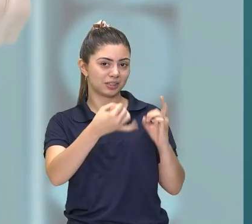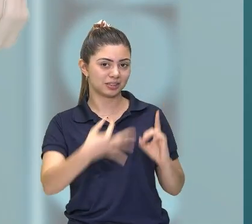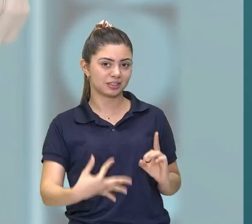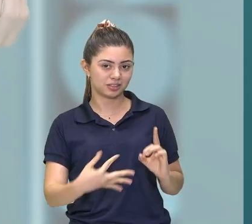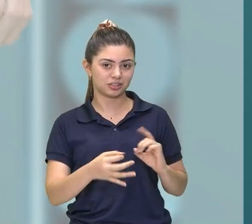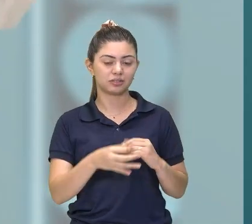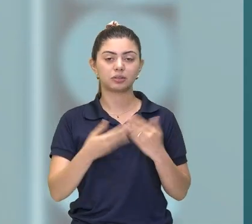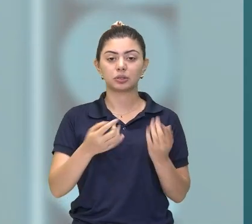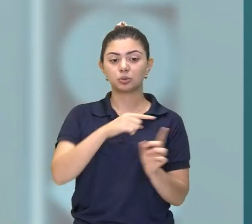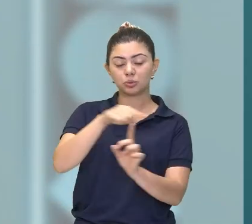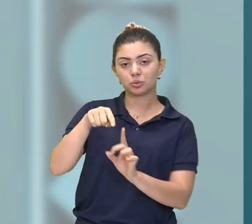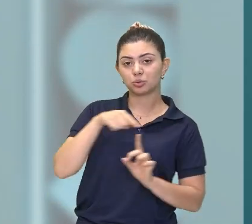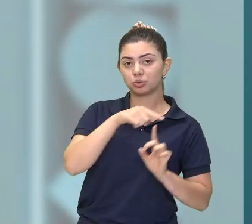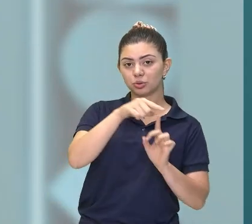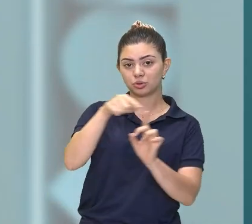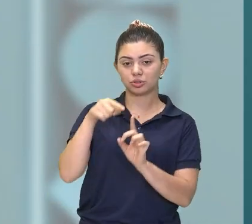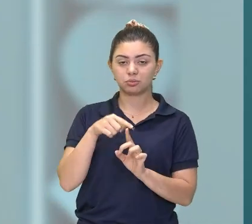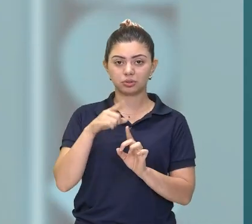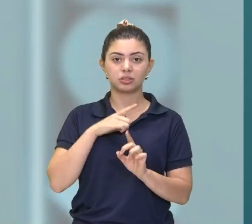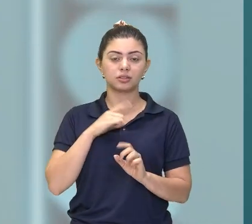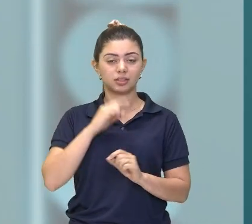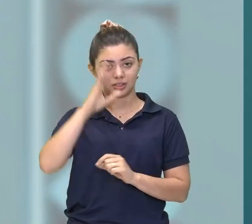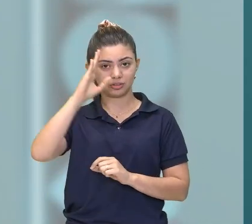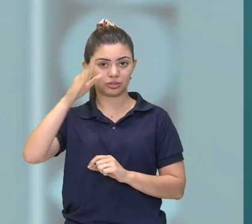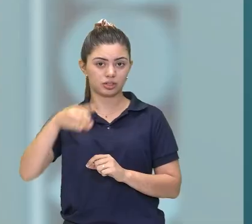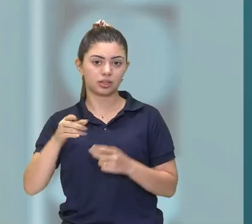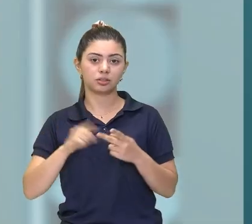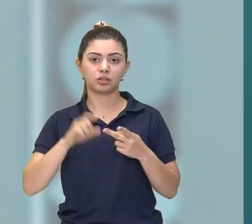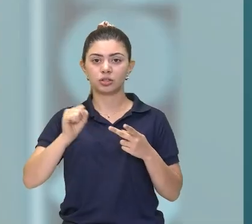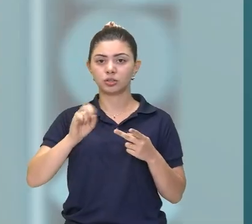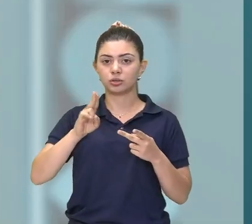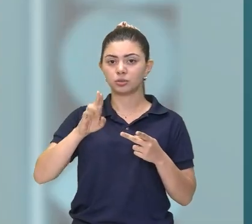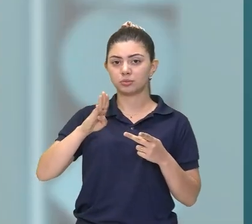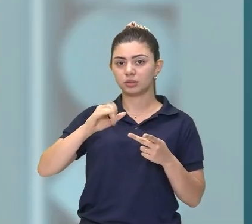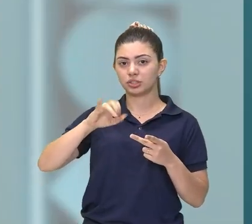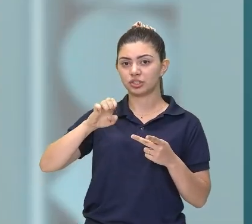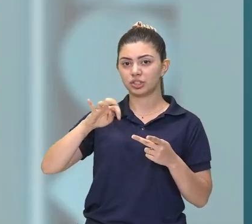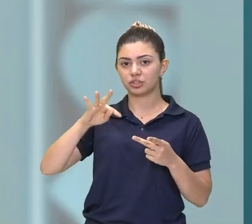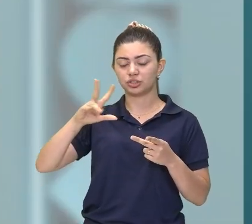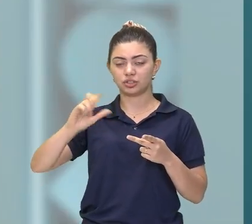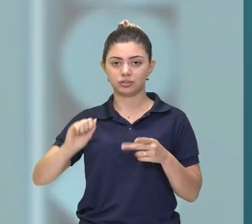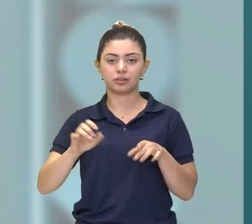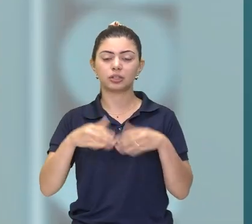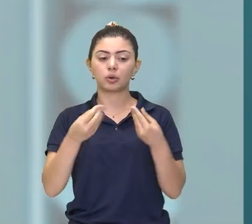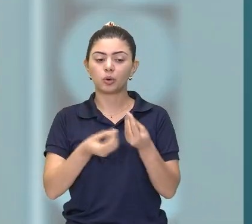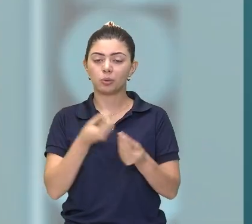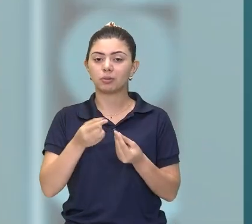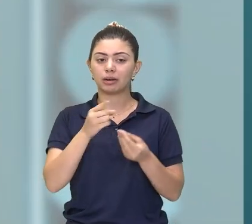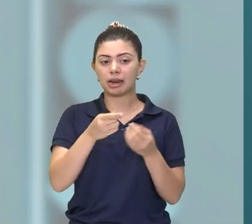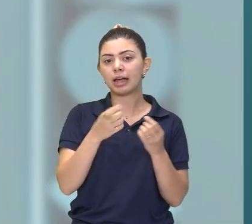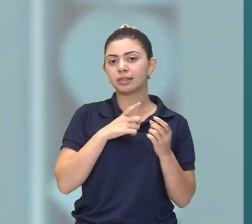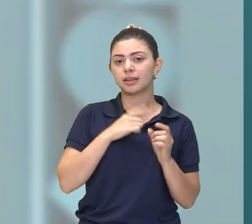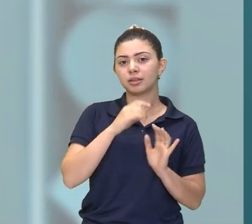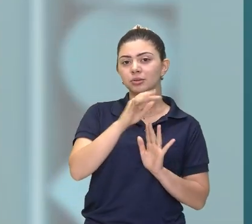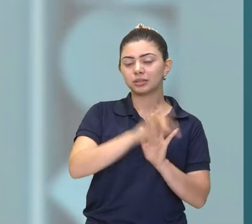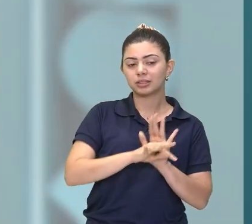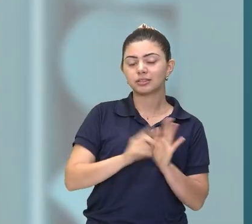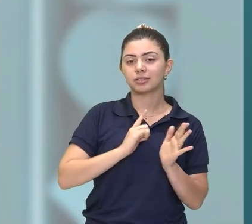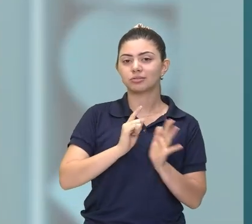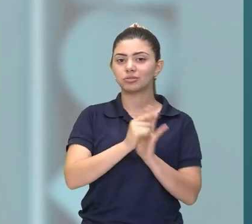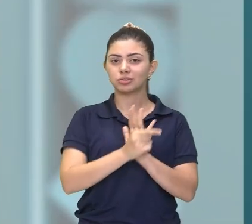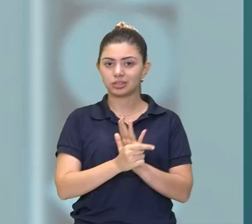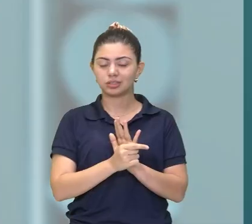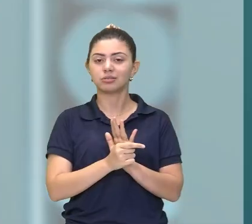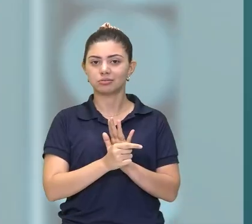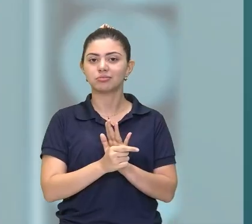a classificação de descrição objetiva e descrição subjetiva, como que esse texto descritivo aparece nos gêneros textuais e